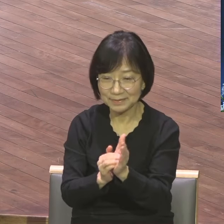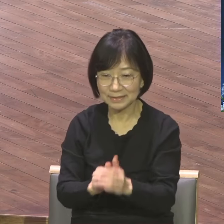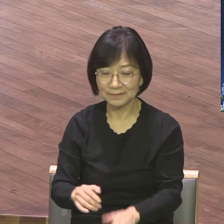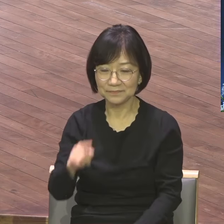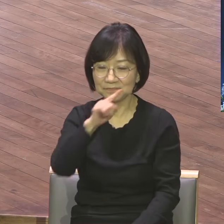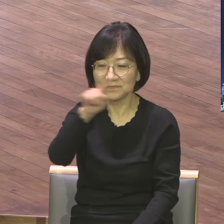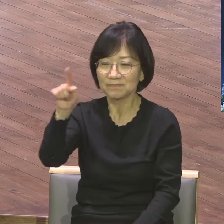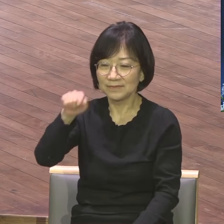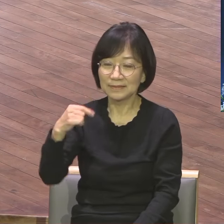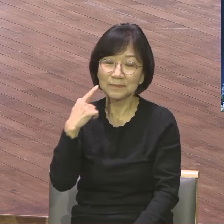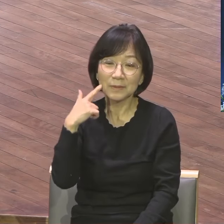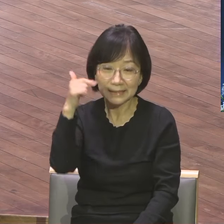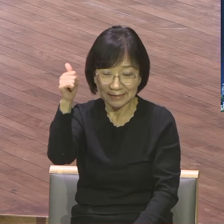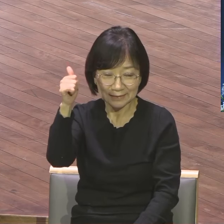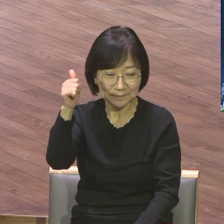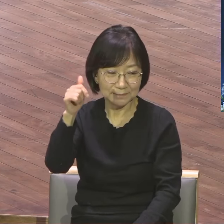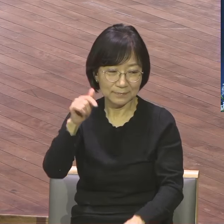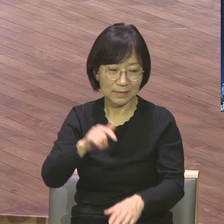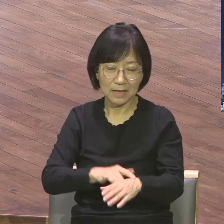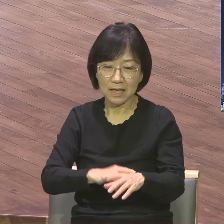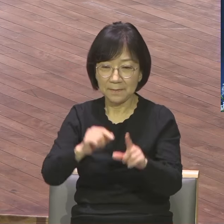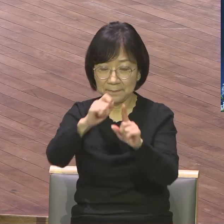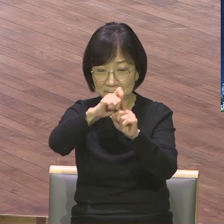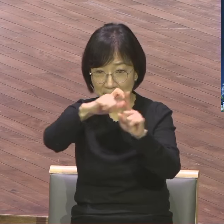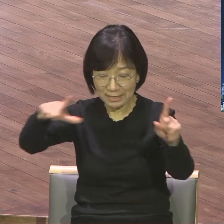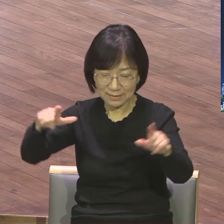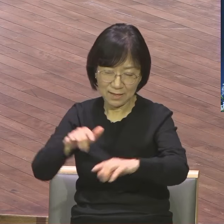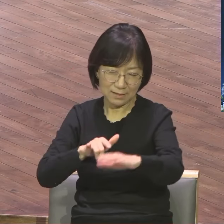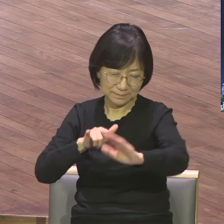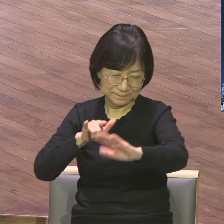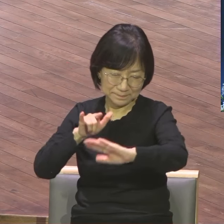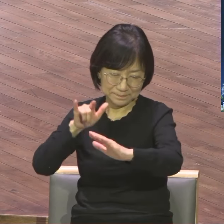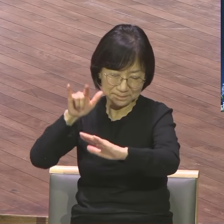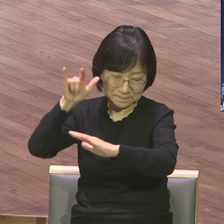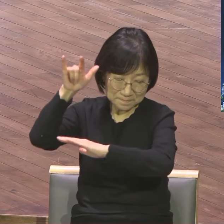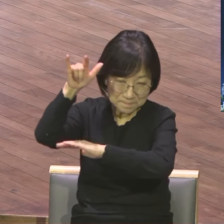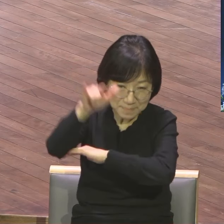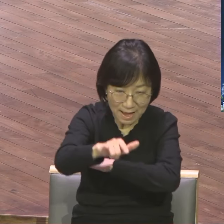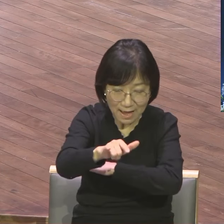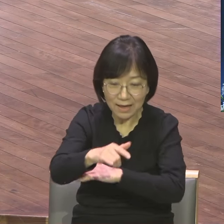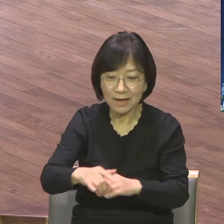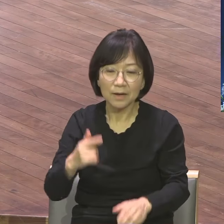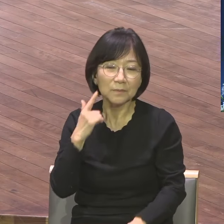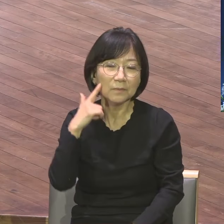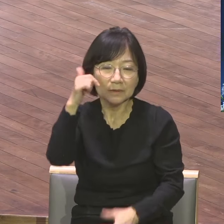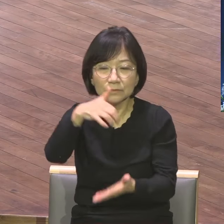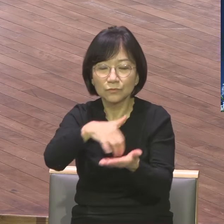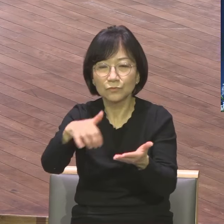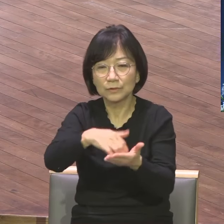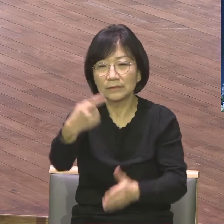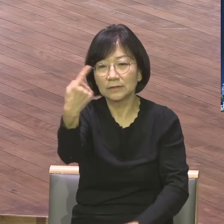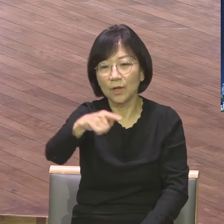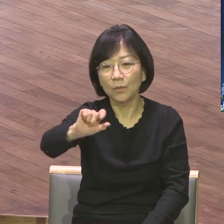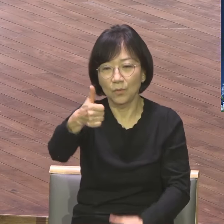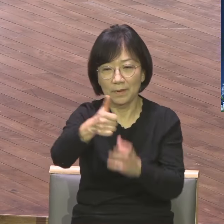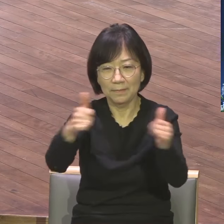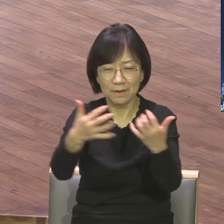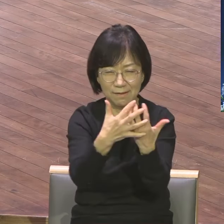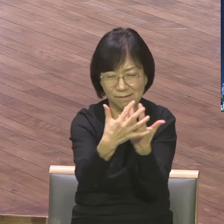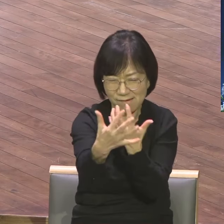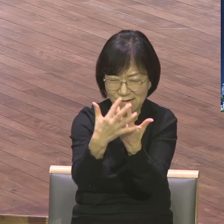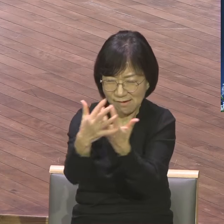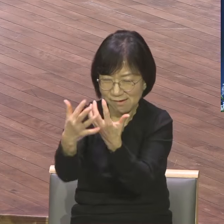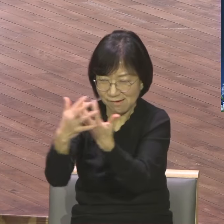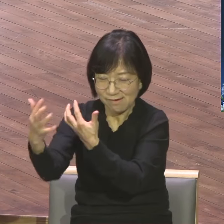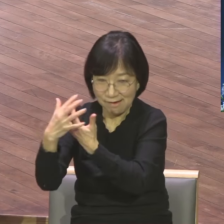파키스탄에 도착하자마자 1,500명이 모이는 목회자를 대상으로 LTS와 또